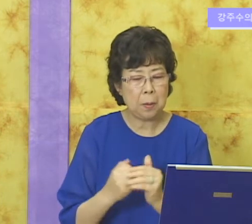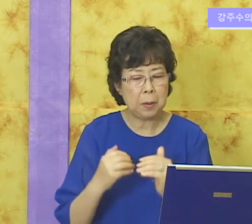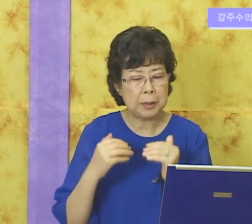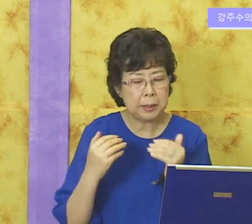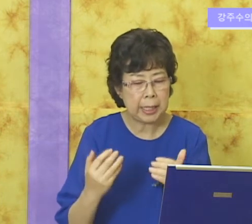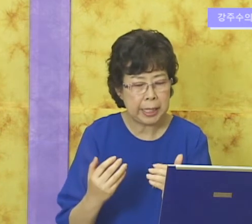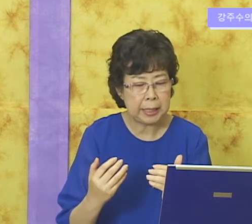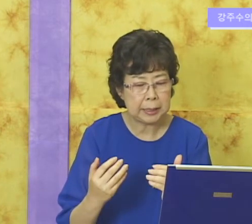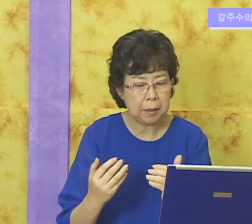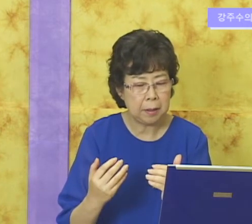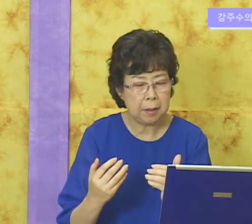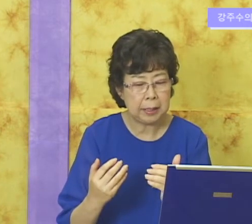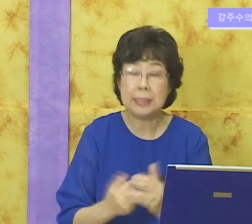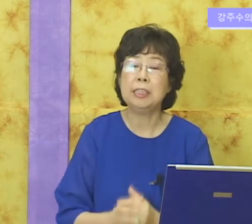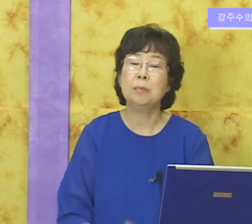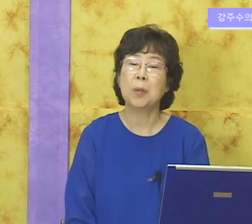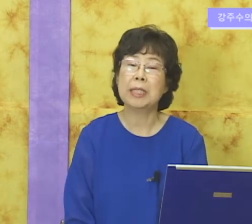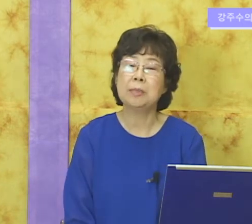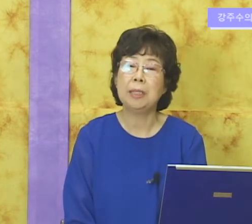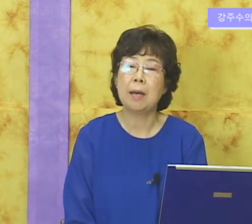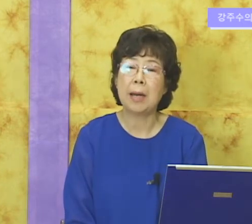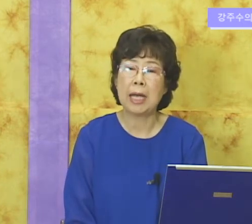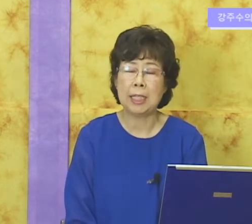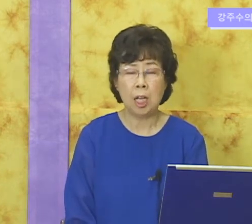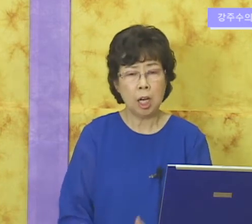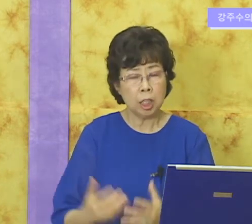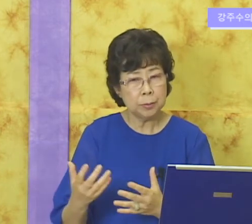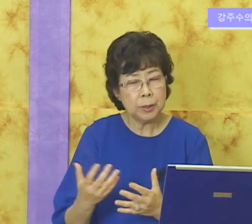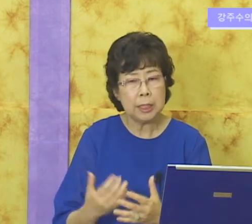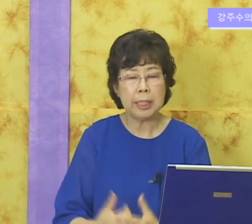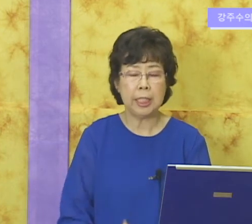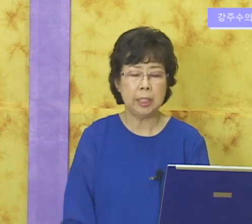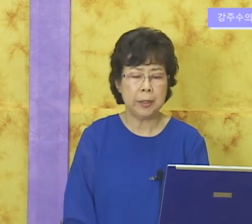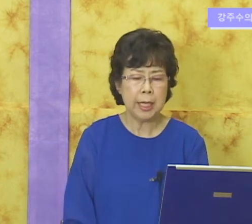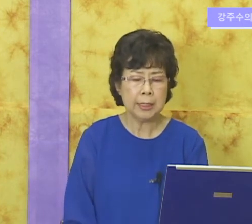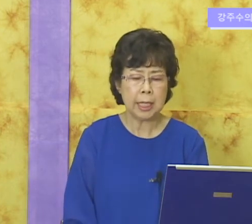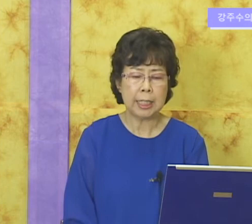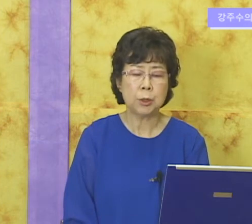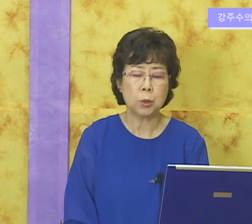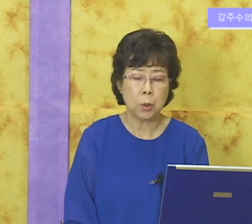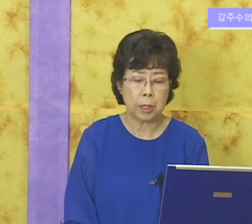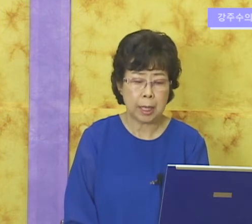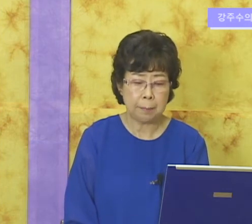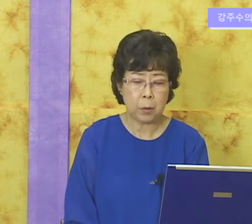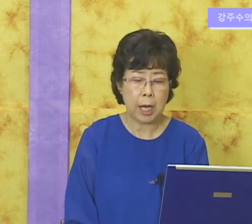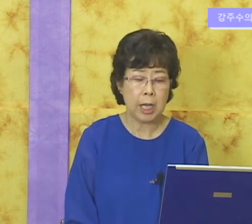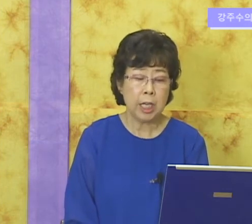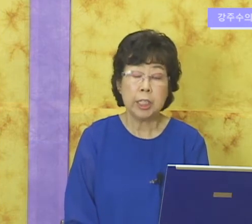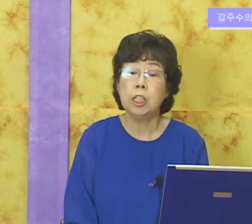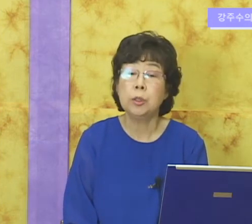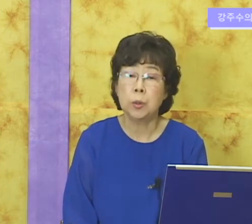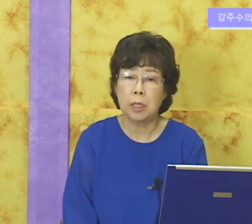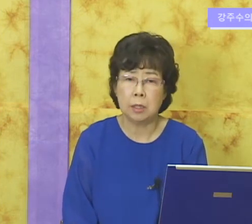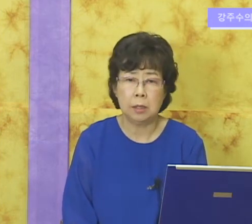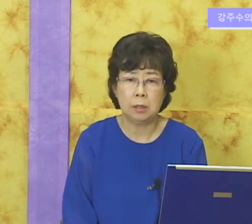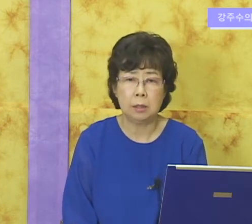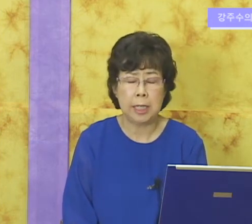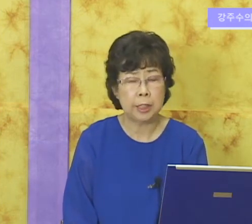자라고 성장해서인지는 모르겠습니다만 그분들끼리는 굉장한 소속감과 결속력을